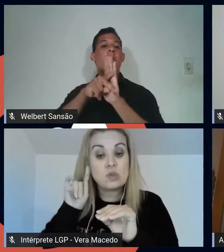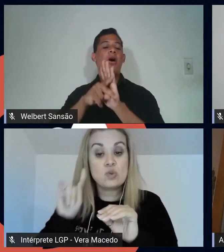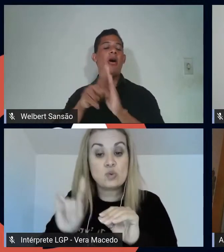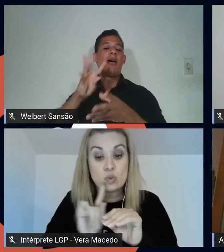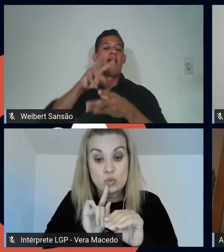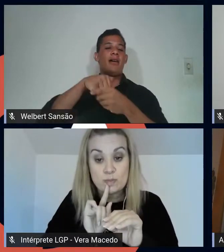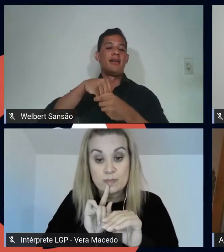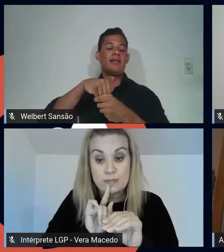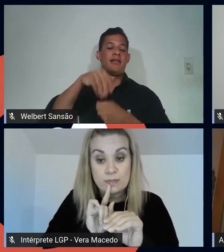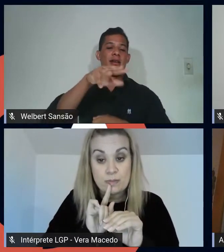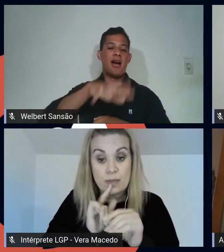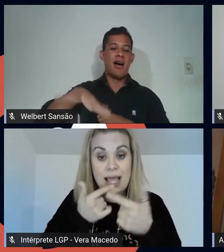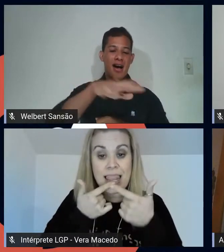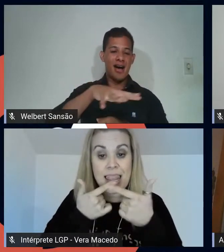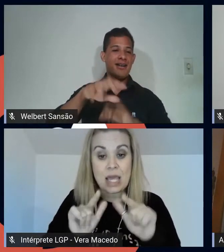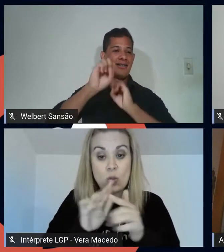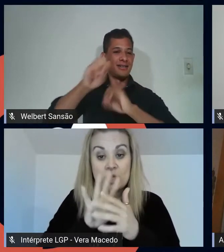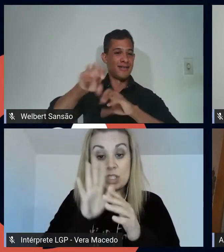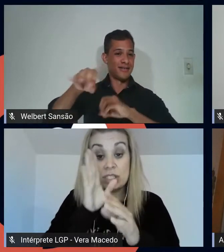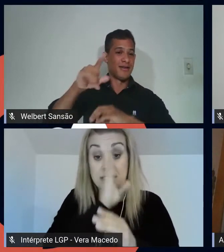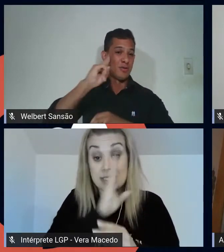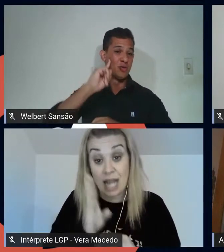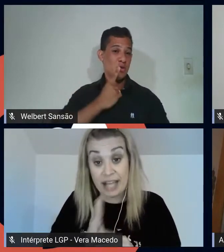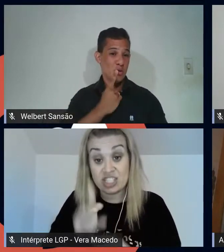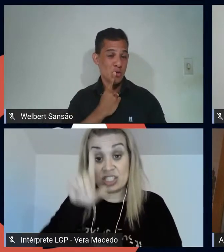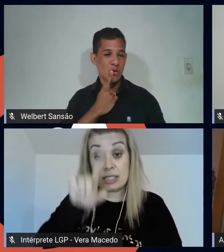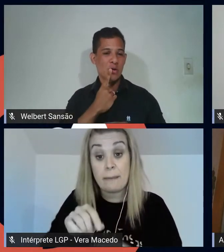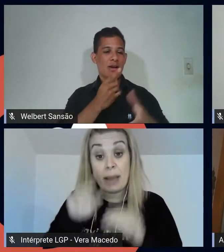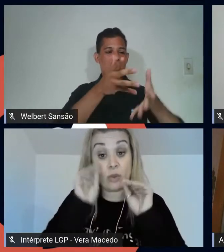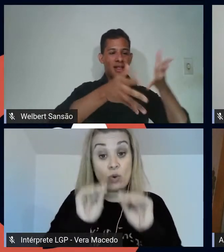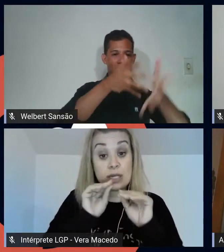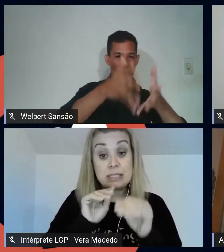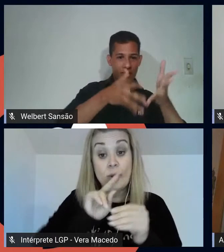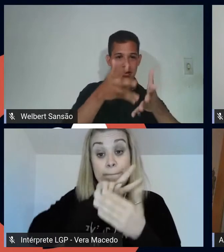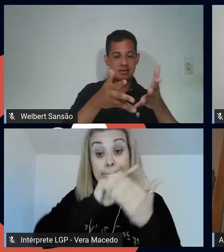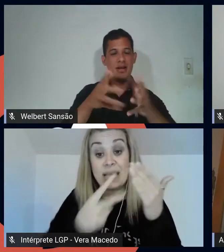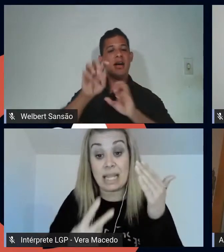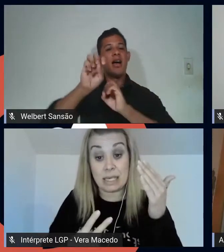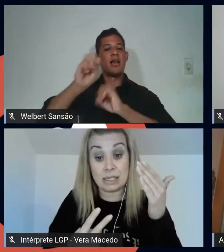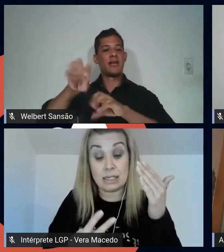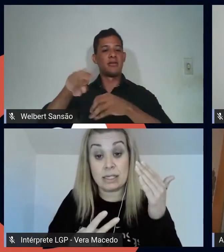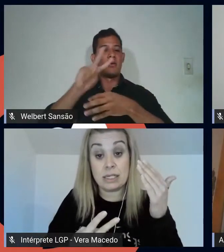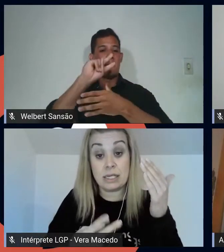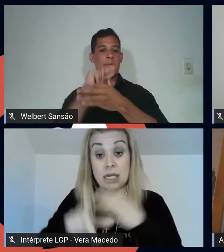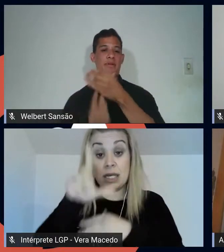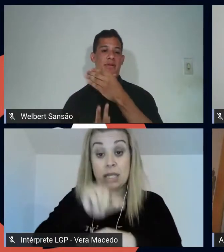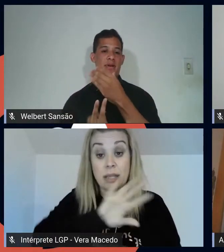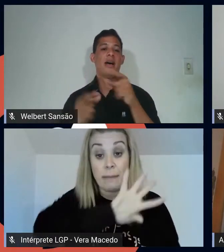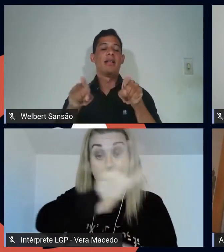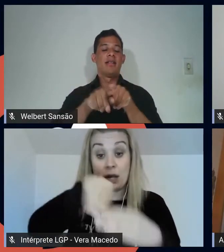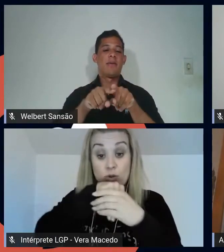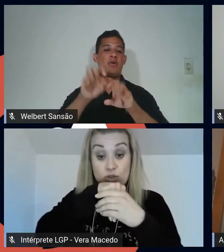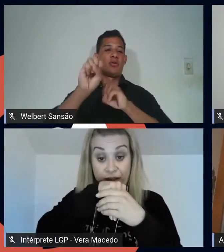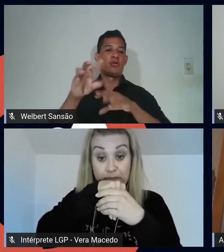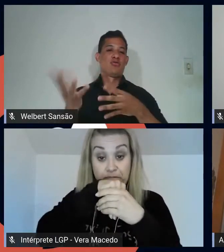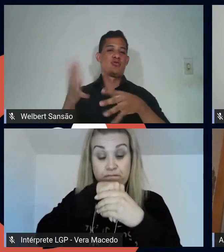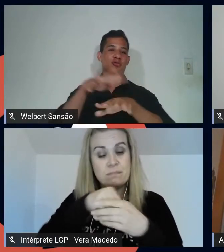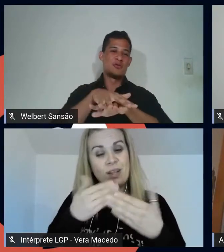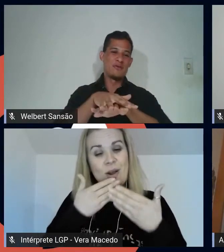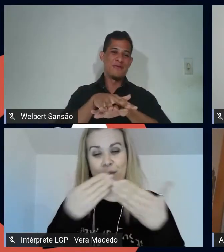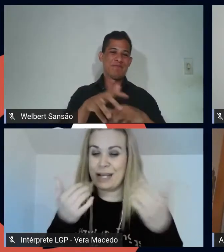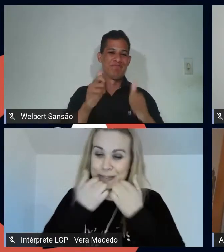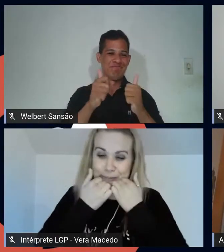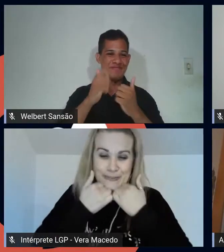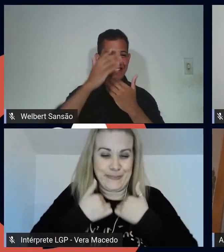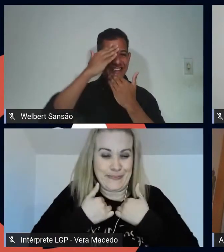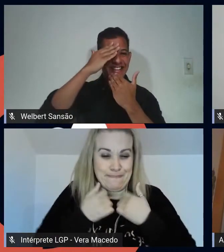surdos, língua de sinais, educação biling e inclusiva. Muito obrigada, foi